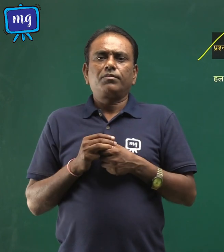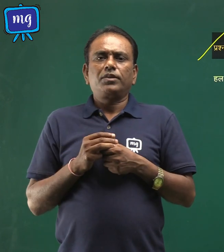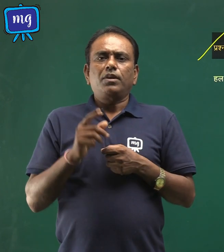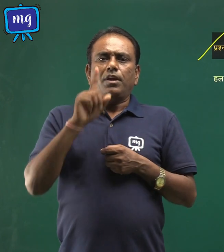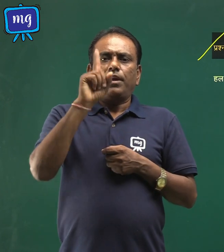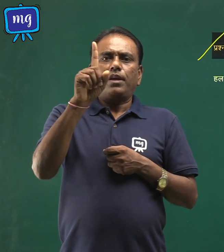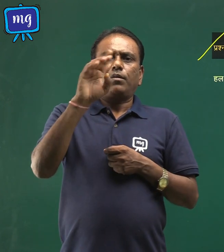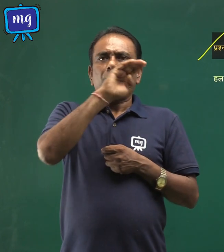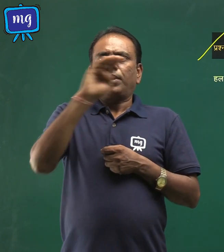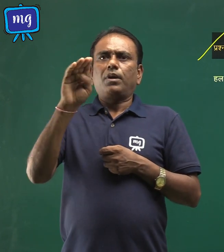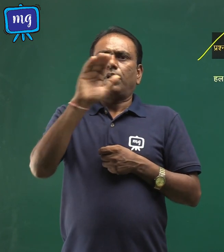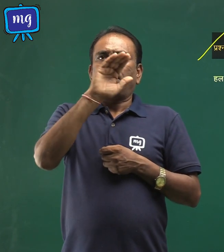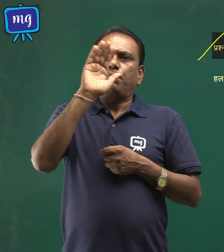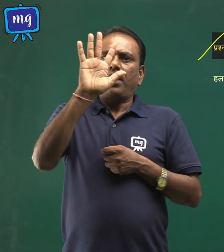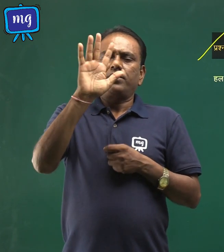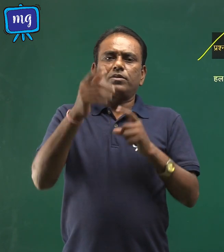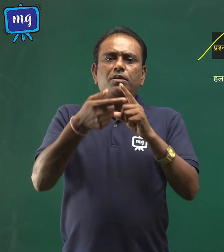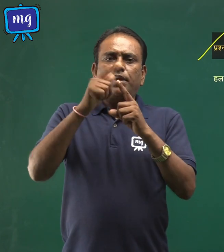एक बटे पांच के